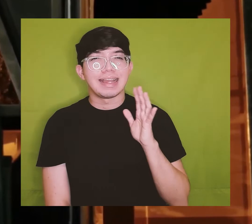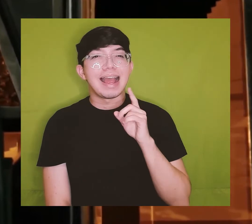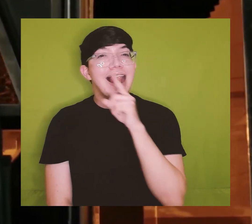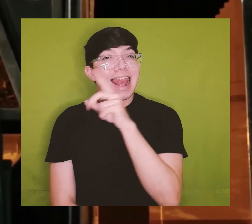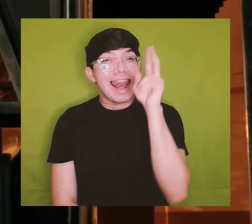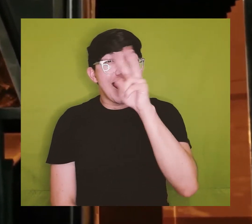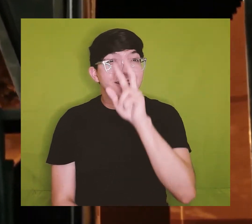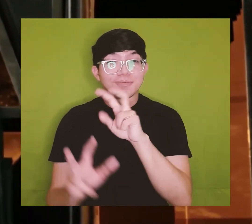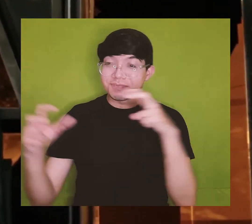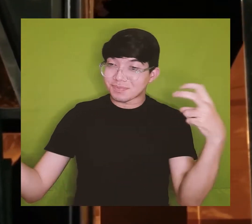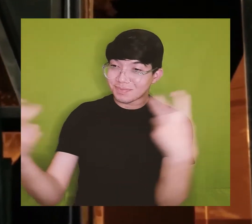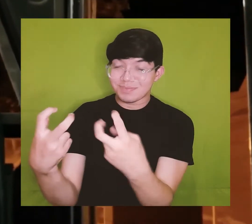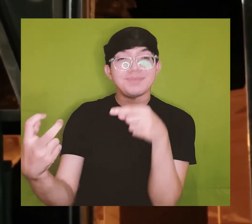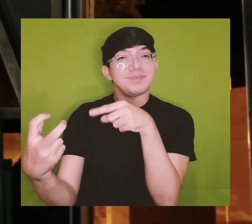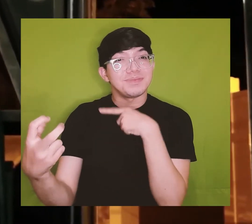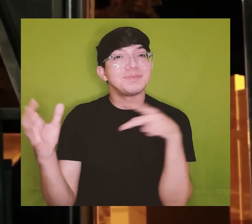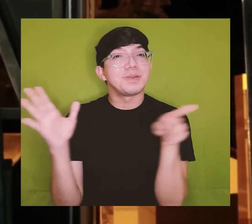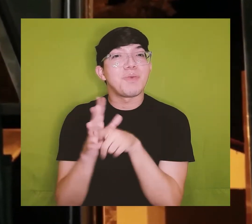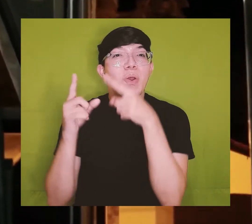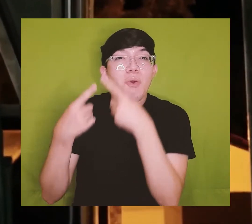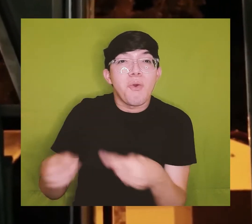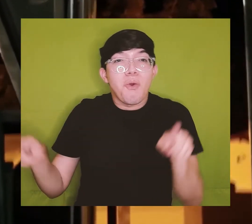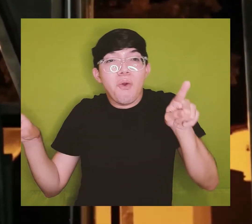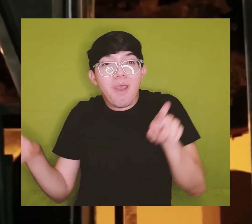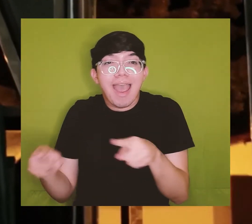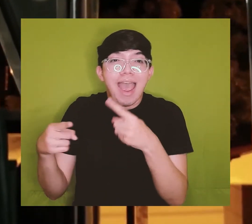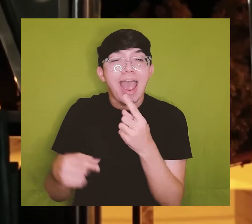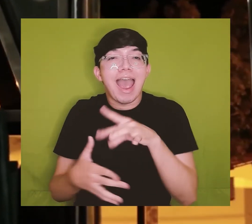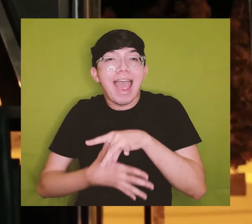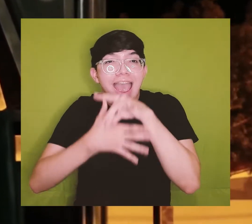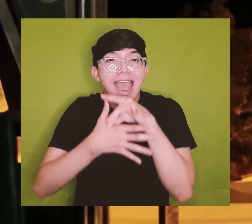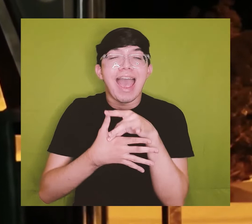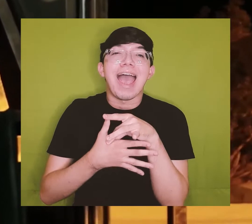rodazinha de música, assim, aquele é o churrasco do Churrasco domingo, no sabe? domingo, exatamente.